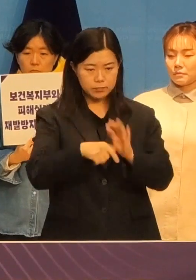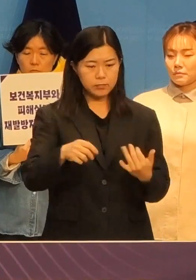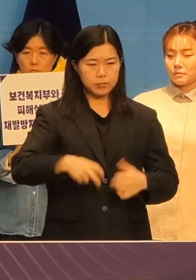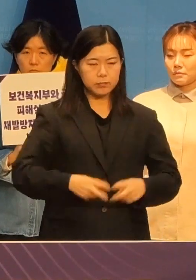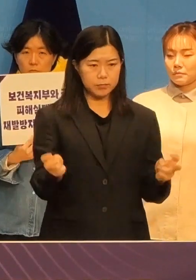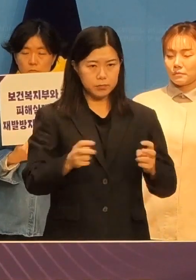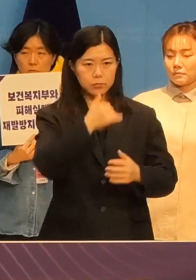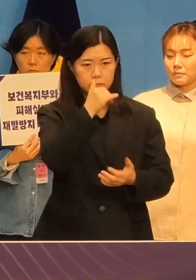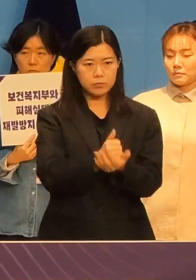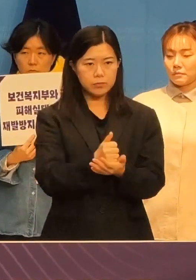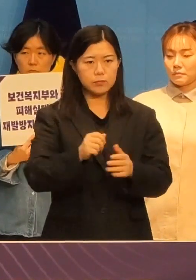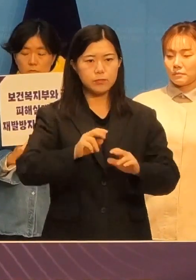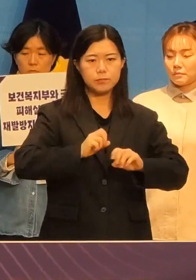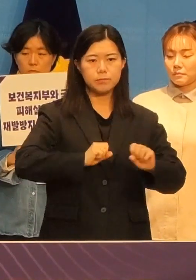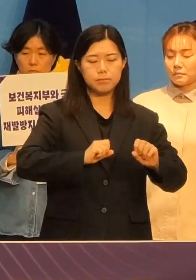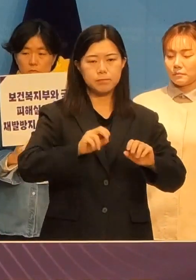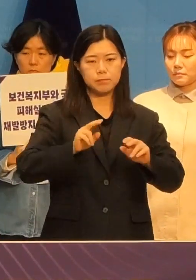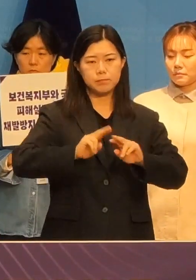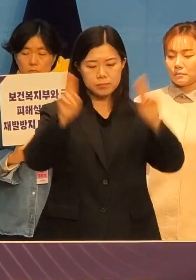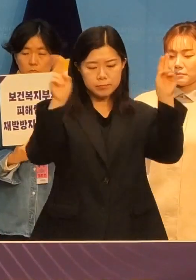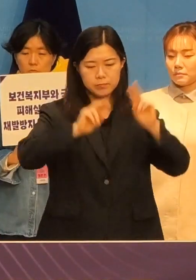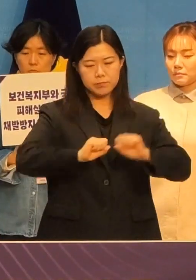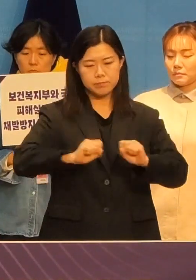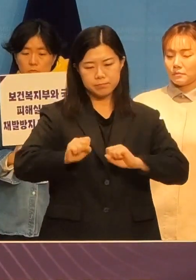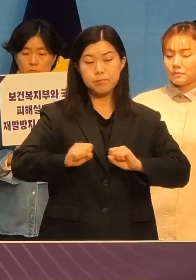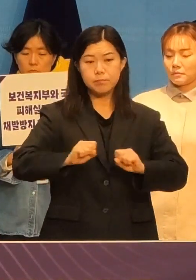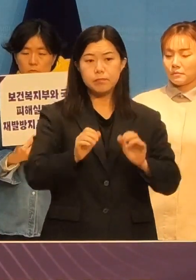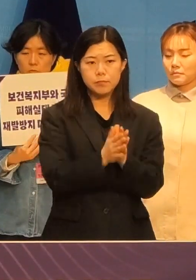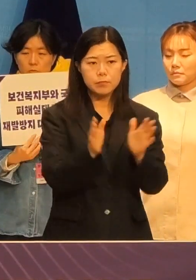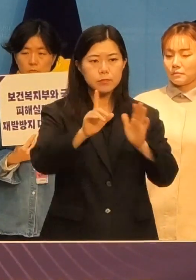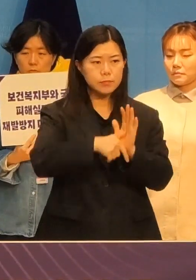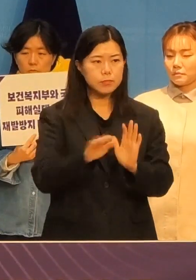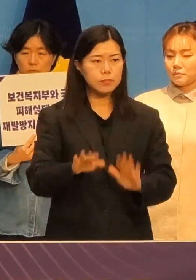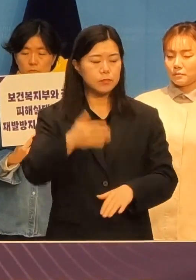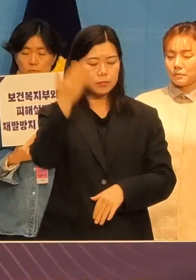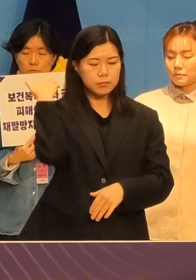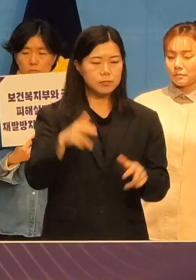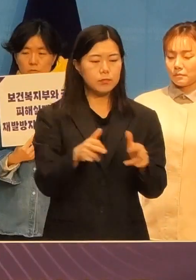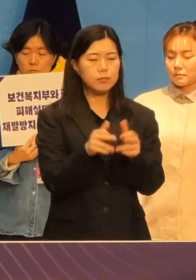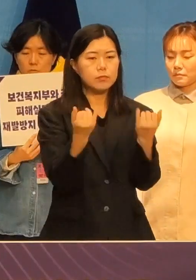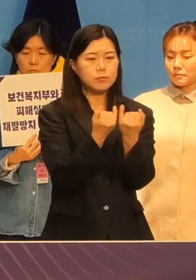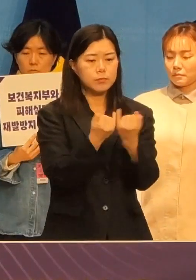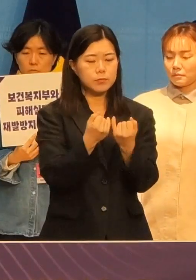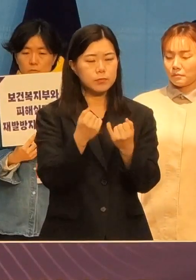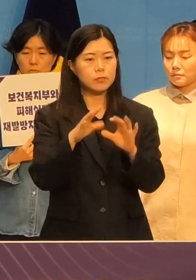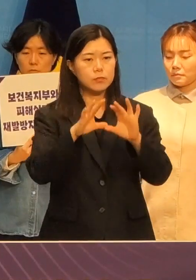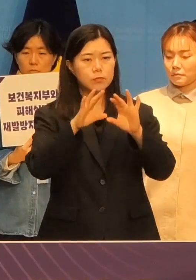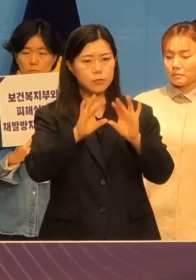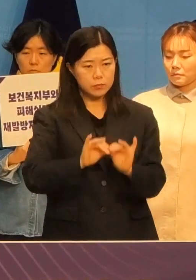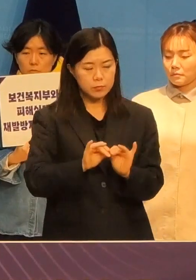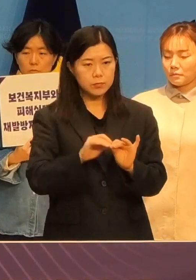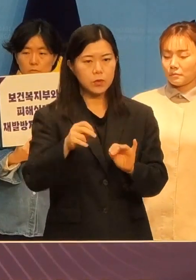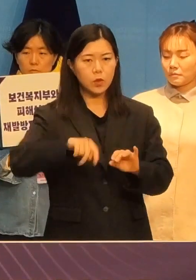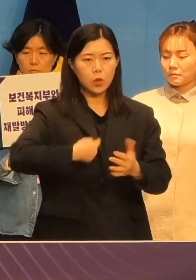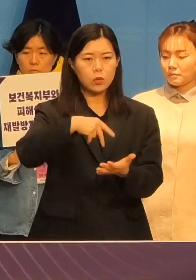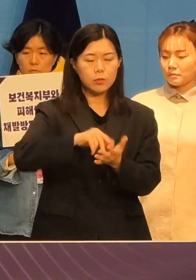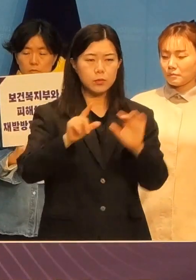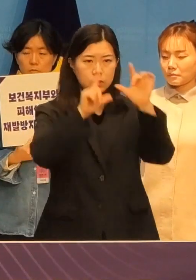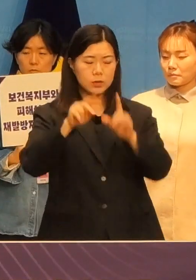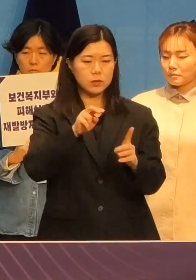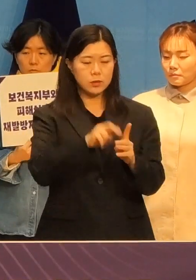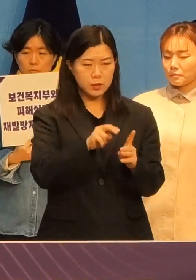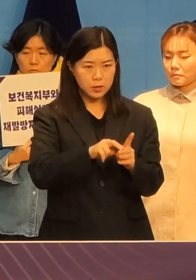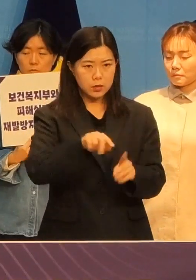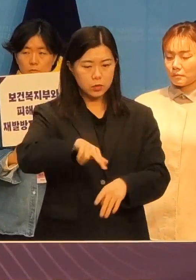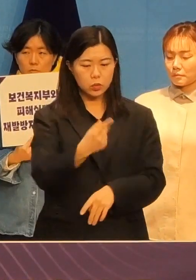운동이 본격적으로 시작될 때 첫 기자회견에서 당시 장애여성 공감부설 장애여성 독립생활센터 수매